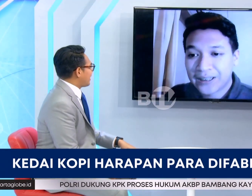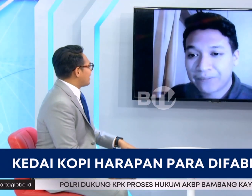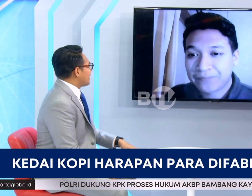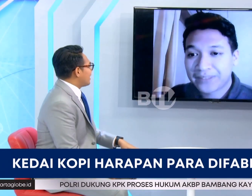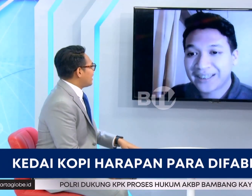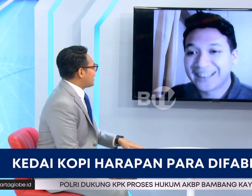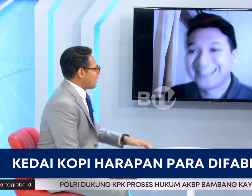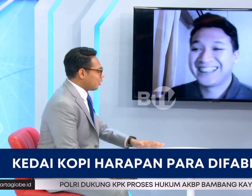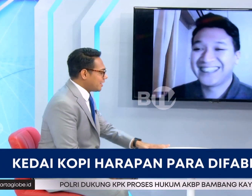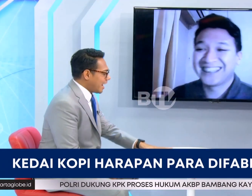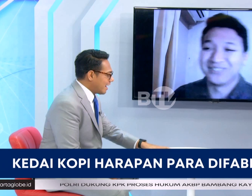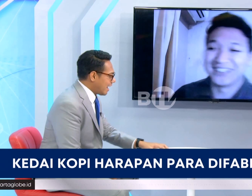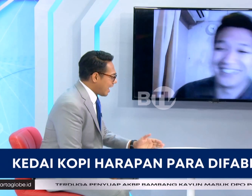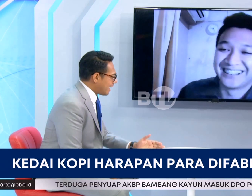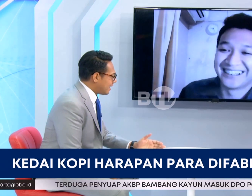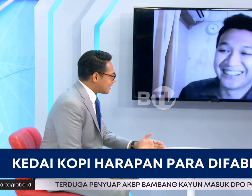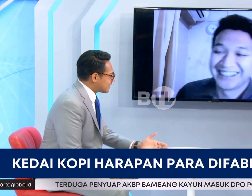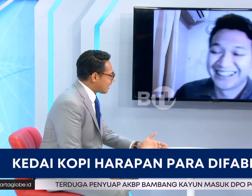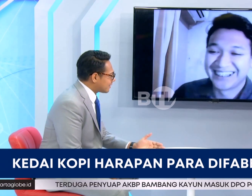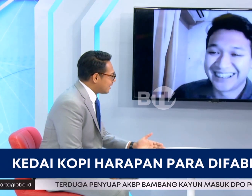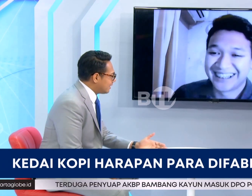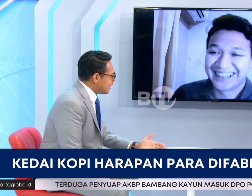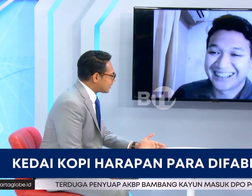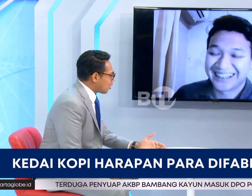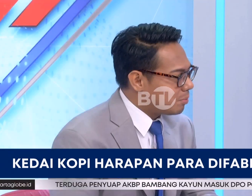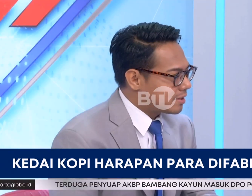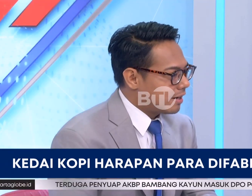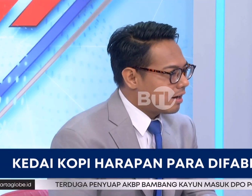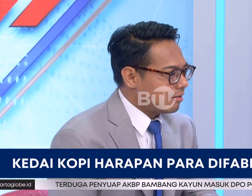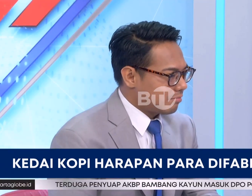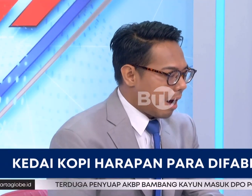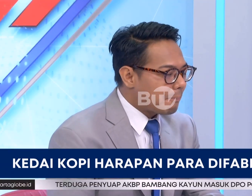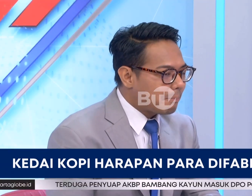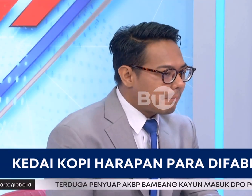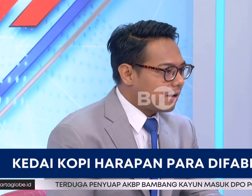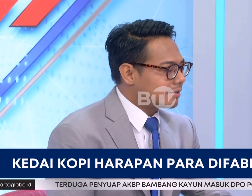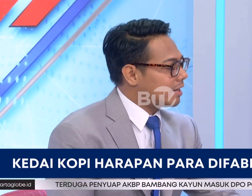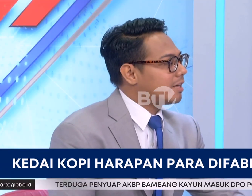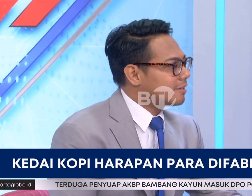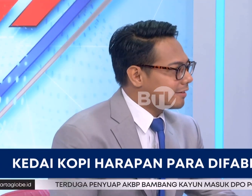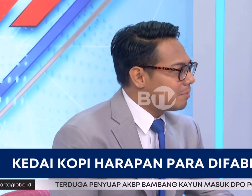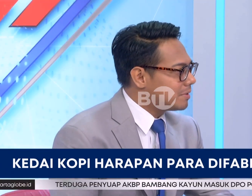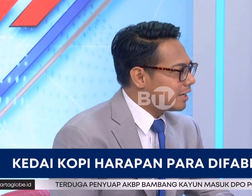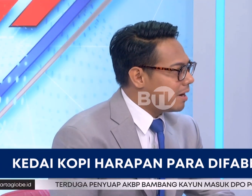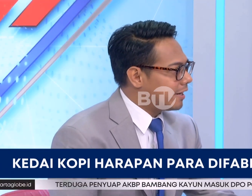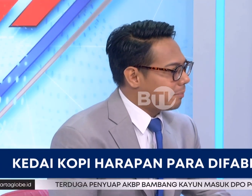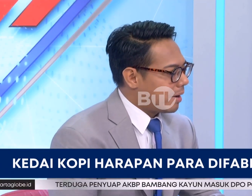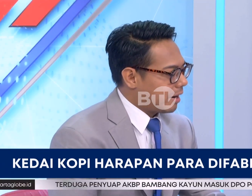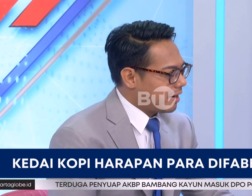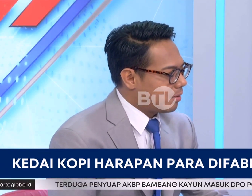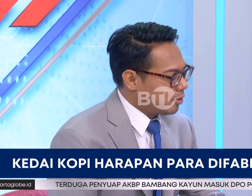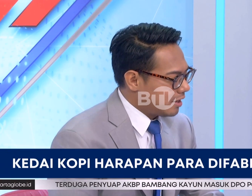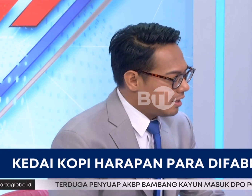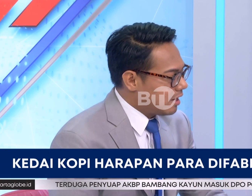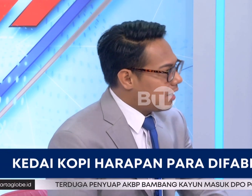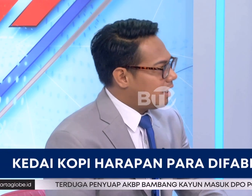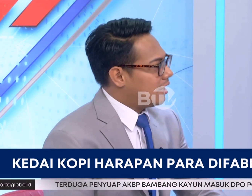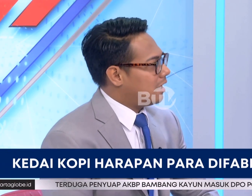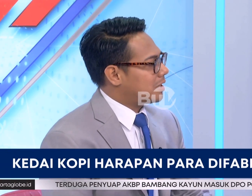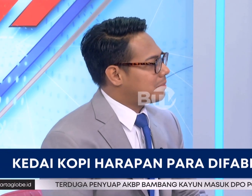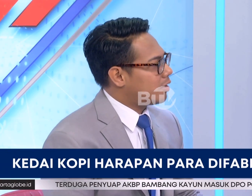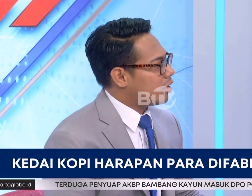kena gitu lah ya. Iya, betul. Ada strategi atau misalnya apa? Cerita-cerita yang bisa dibagikan bagaimana